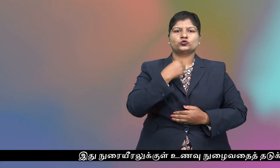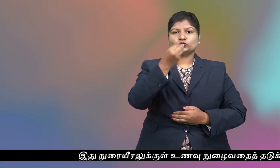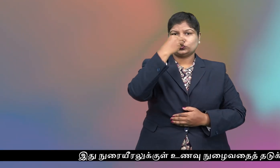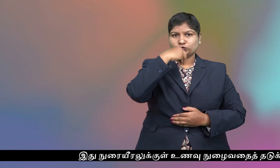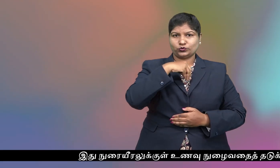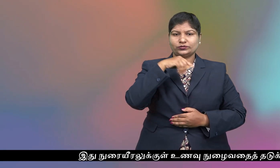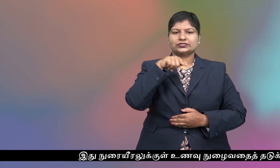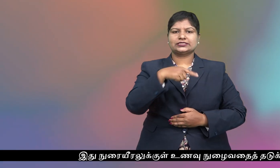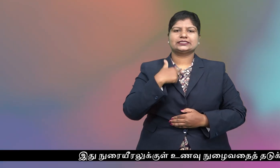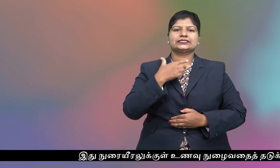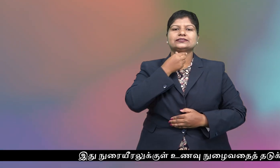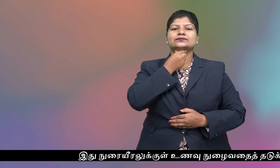தடுக்கிறது.